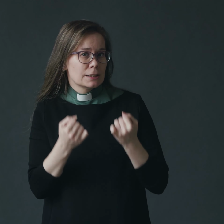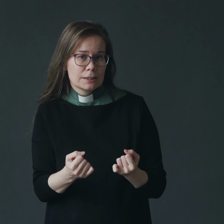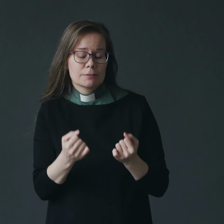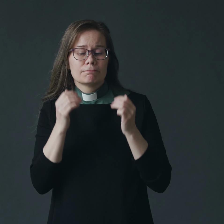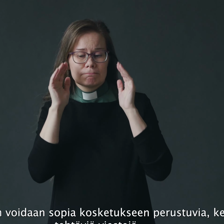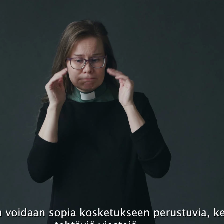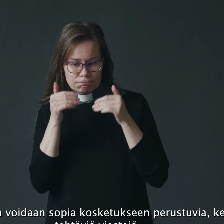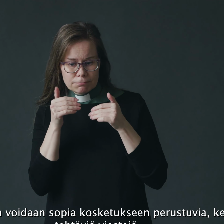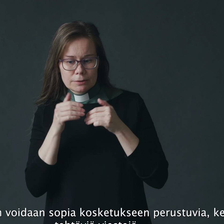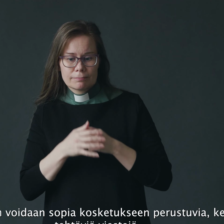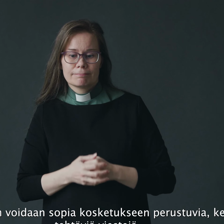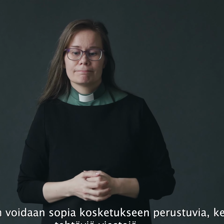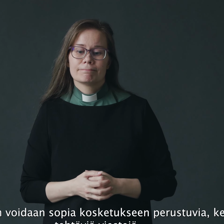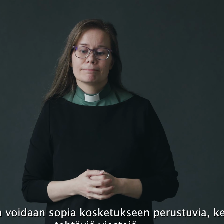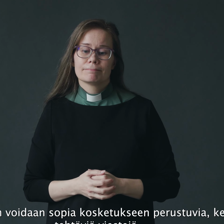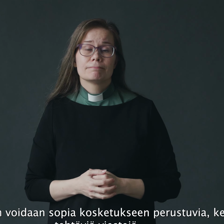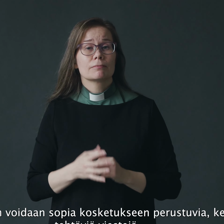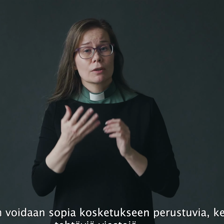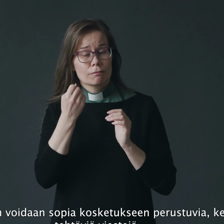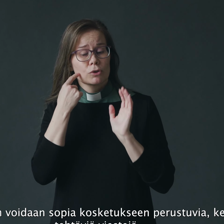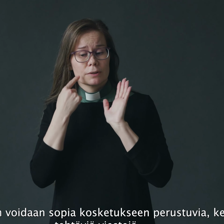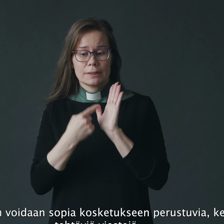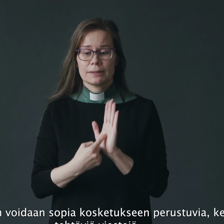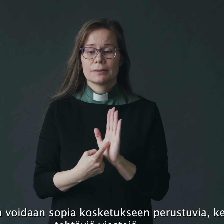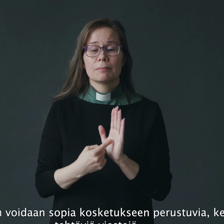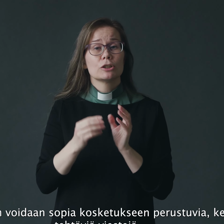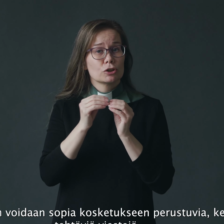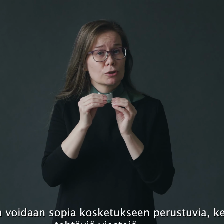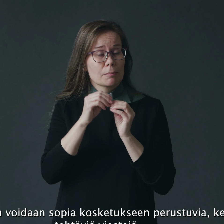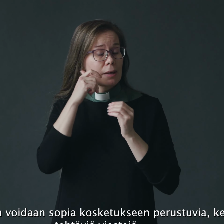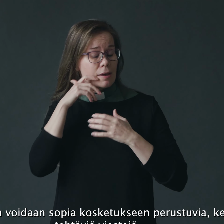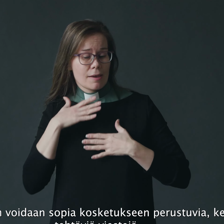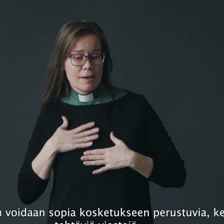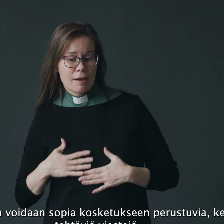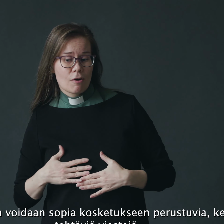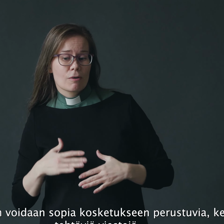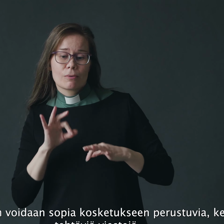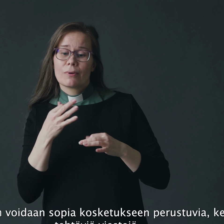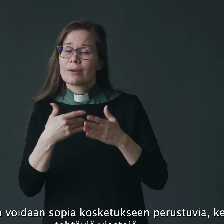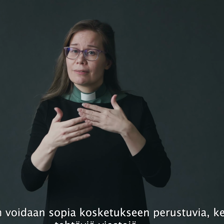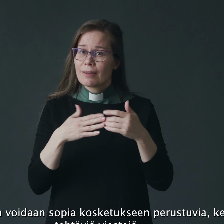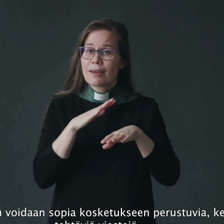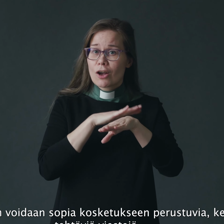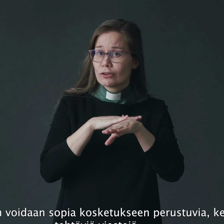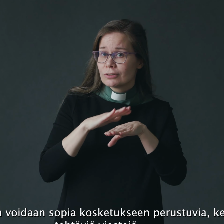Tätä varten voidaan sopia kosketukseen perustuvia keholle tehtäviä viestejä.